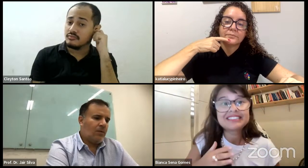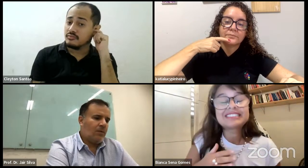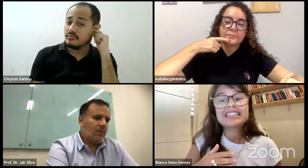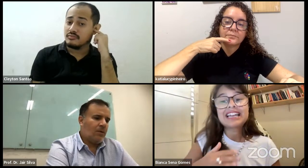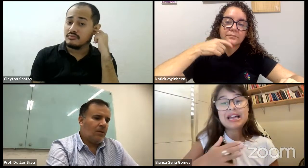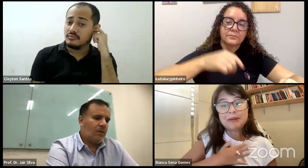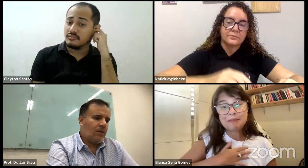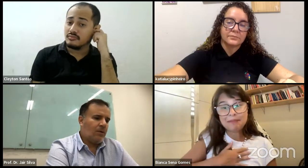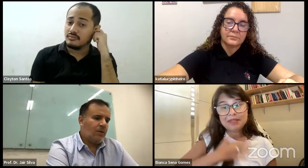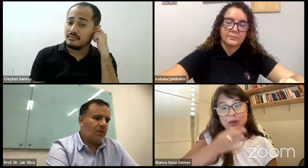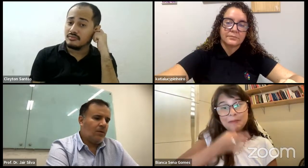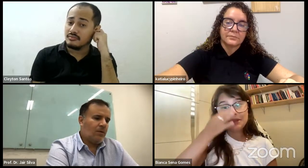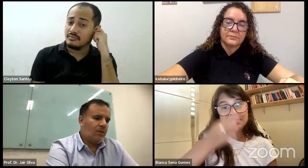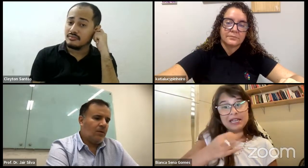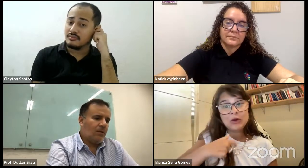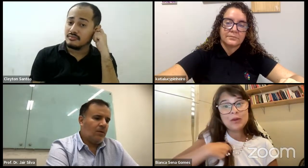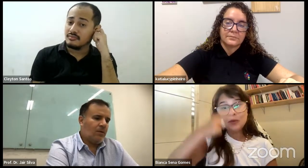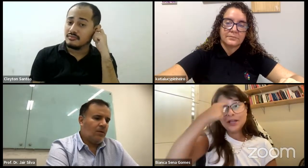um.